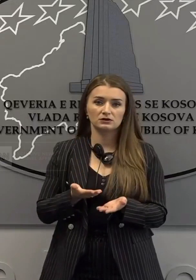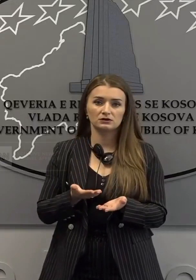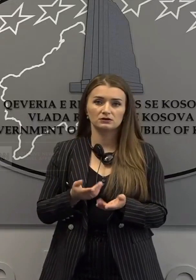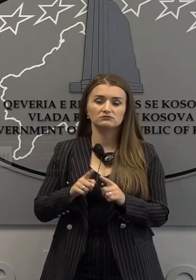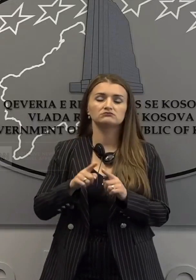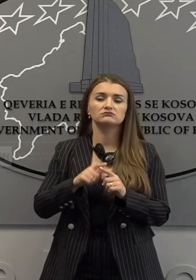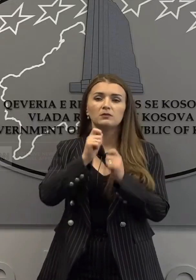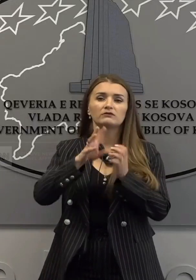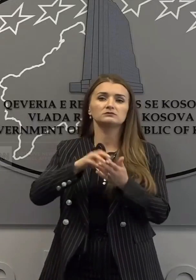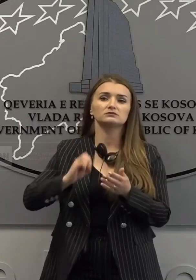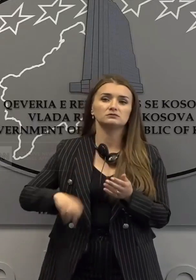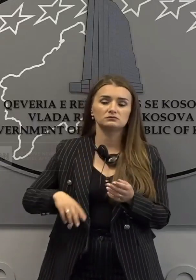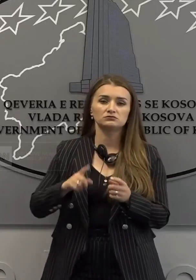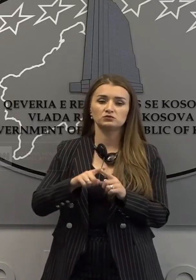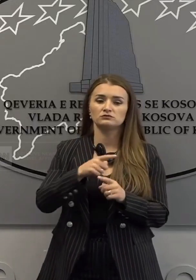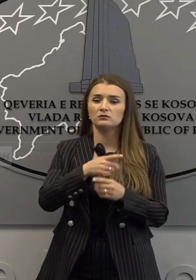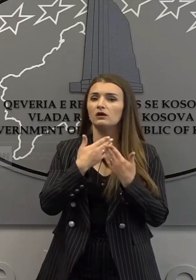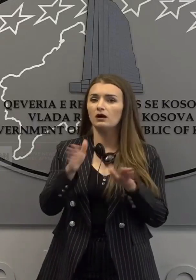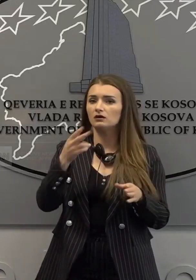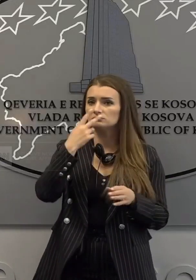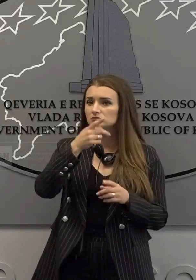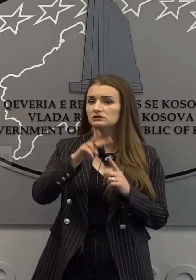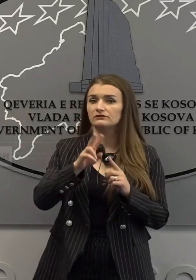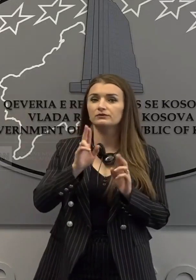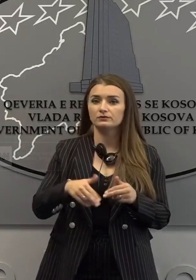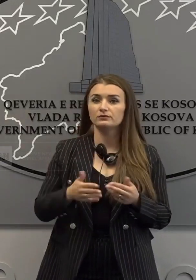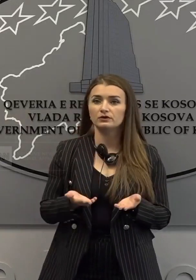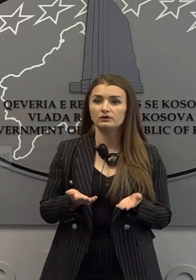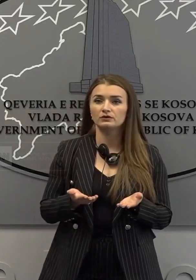flagrante zyrtare publike e ka bërë ish zëvendës